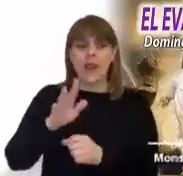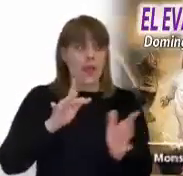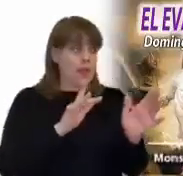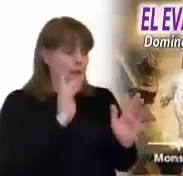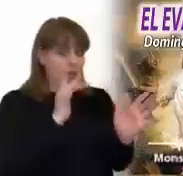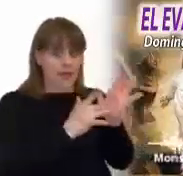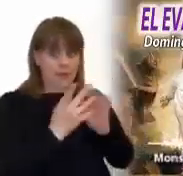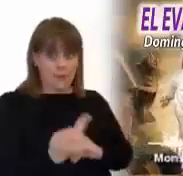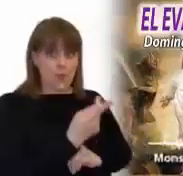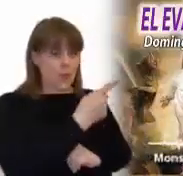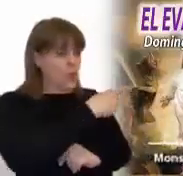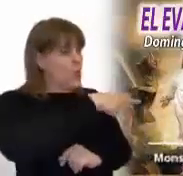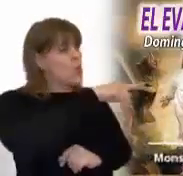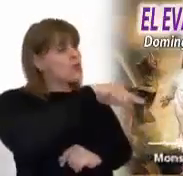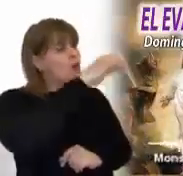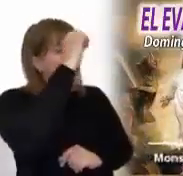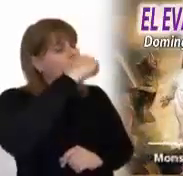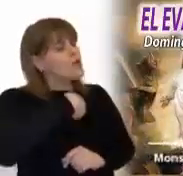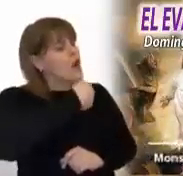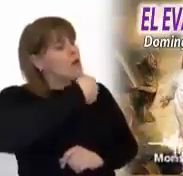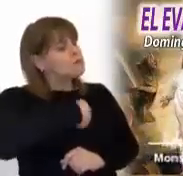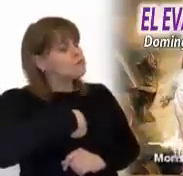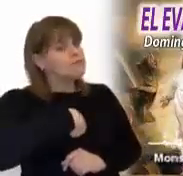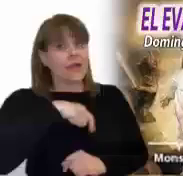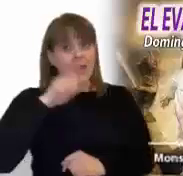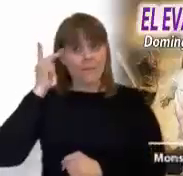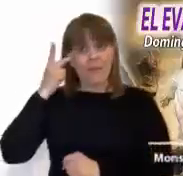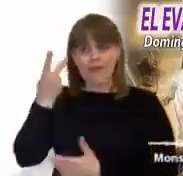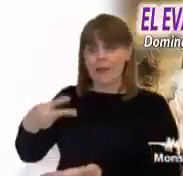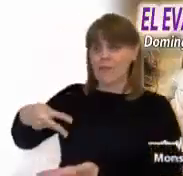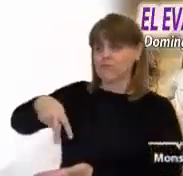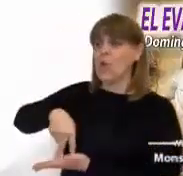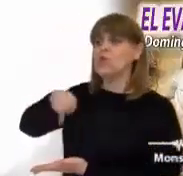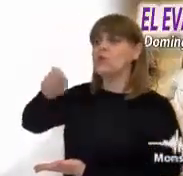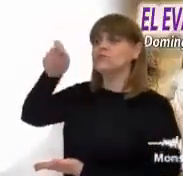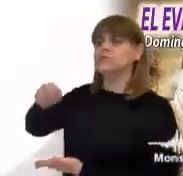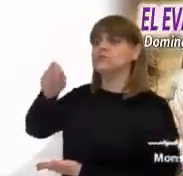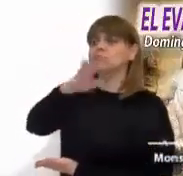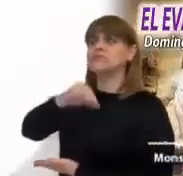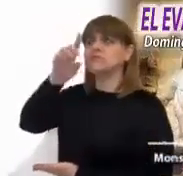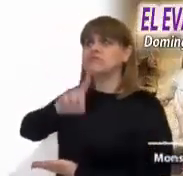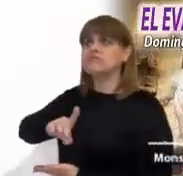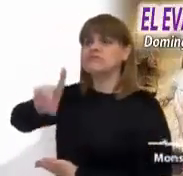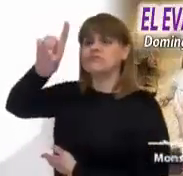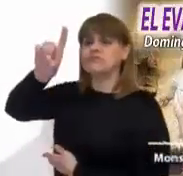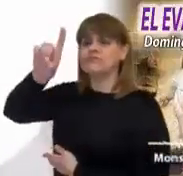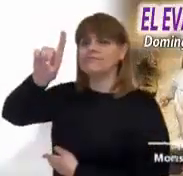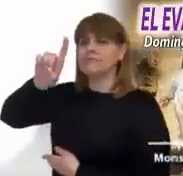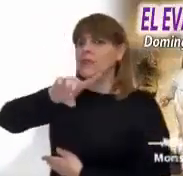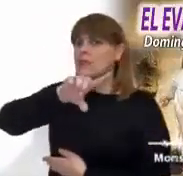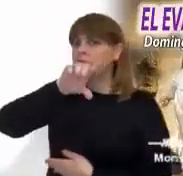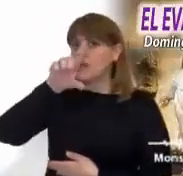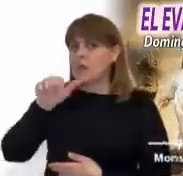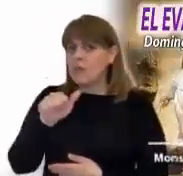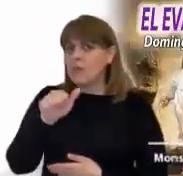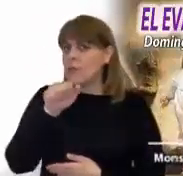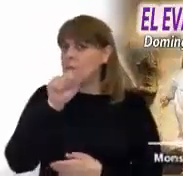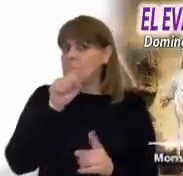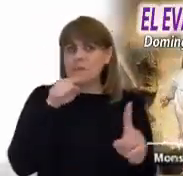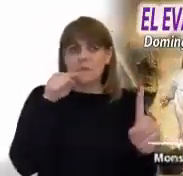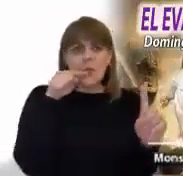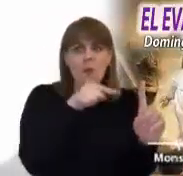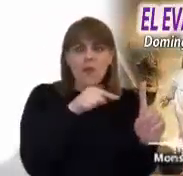yo?, con sabiduría y valentía ha afirmado, tú eres el Cristo de Dios. Pero después se ha